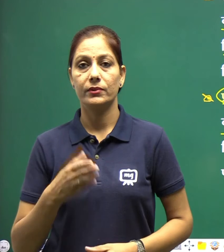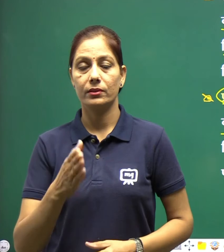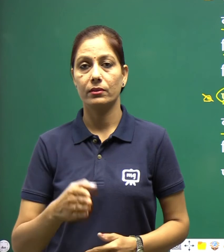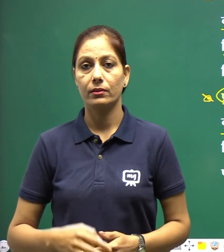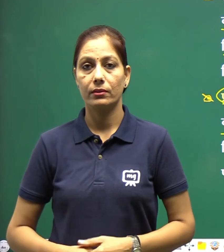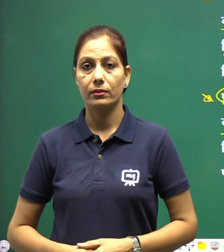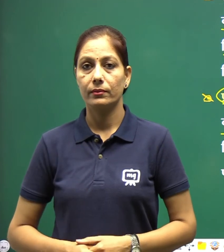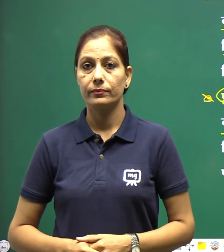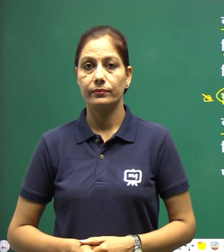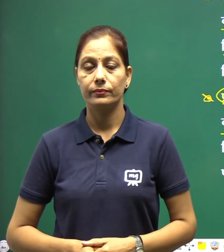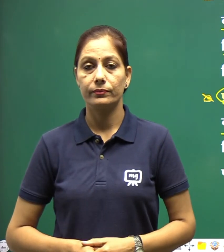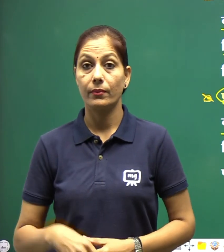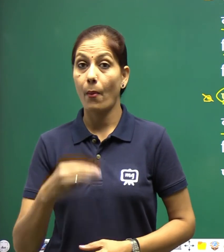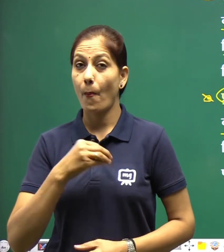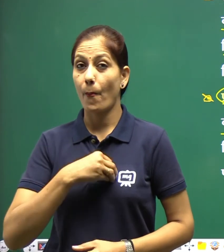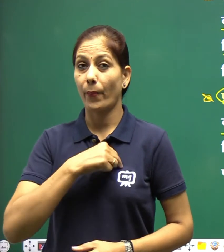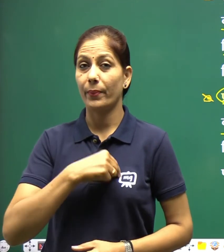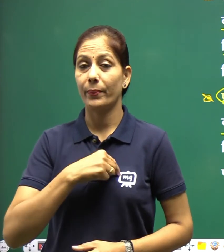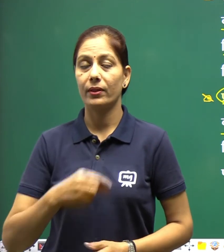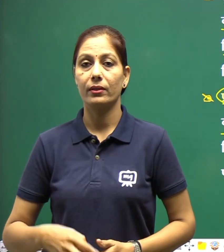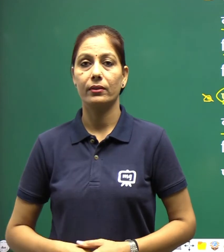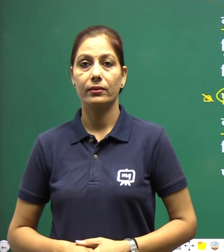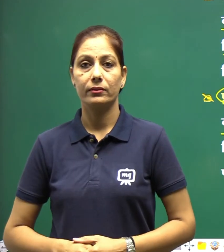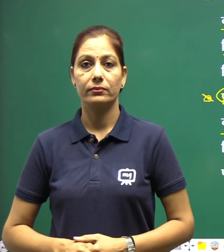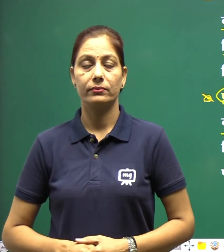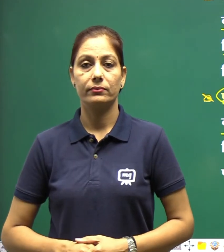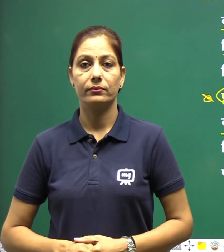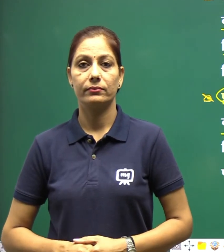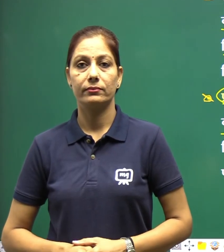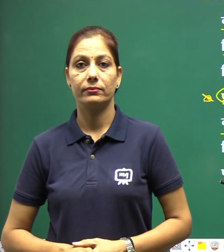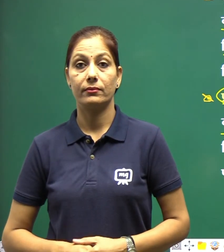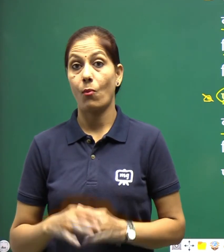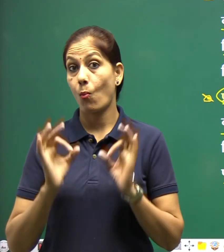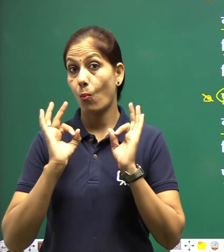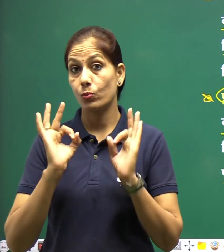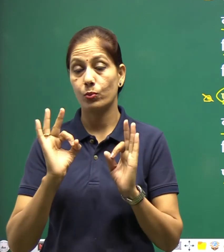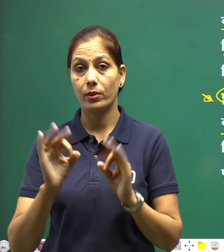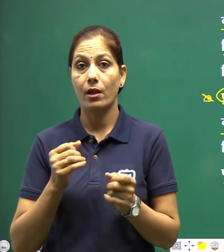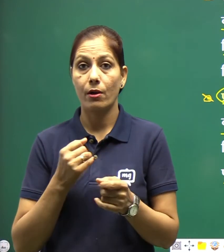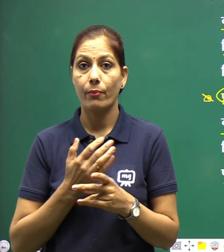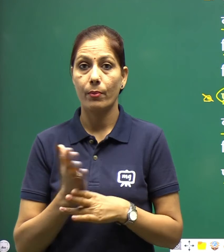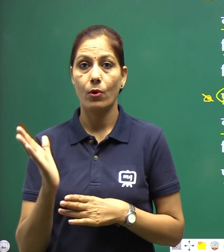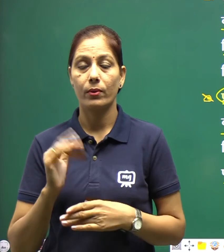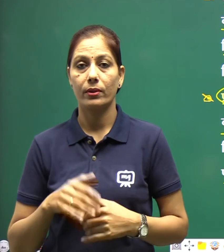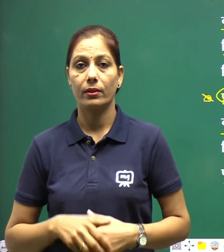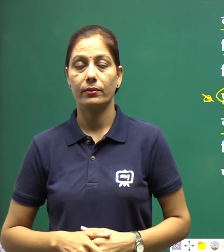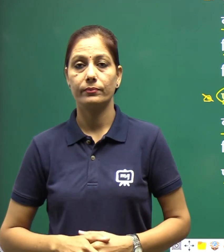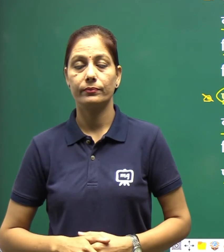जिसका मन पर सुंदर प्रभाव पड़ता है।